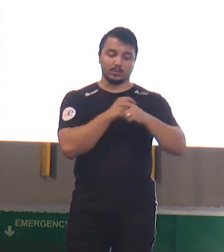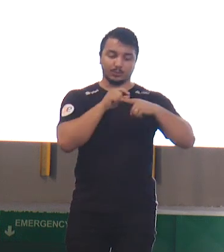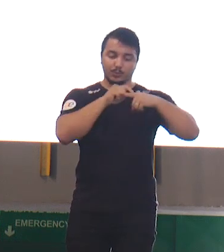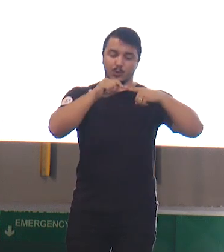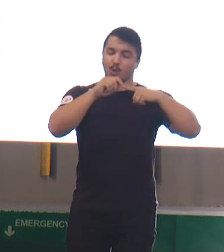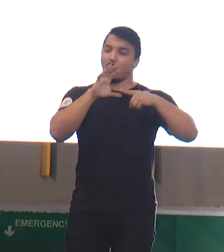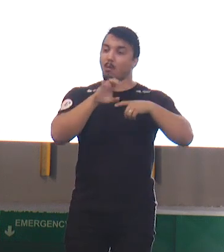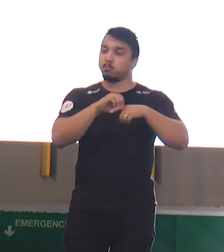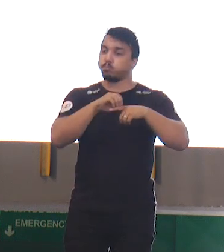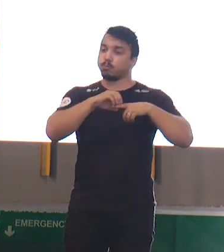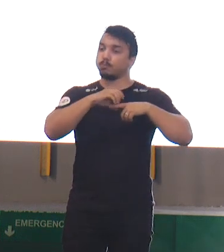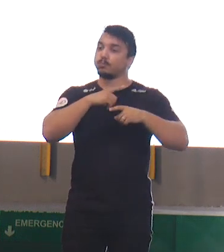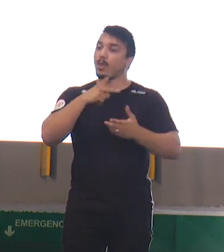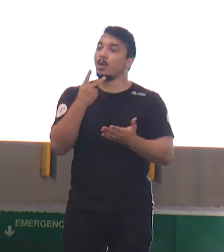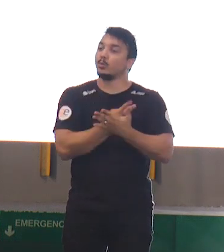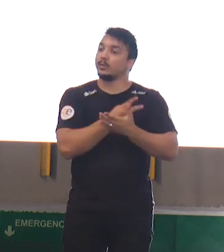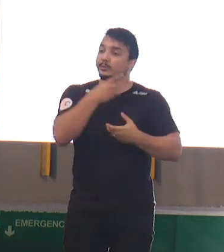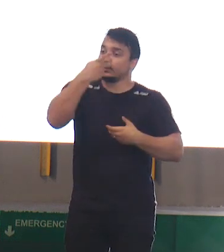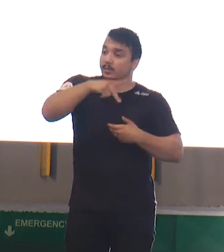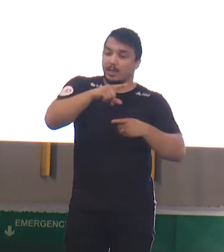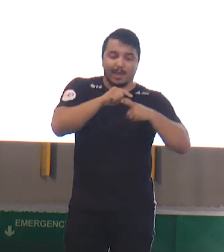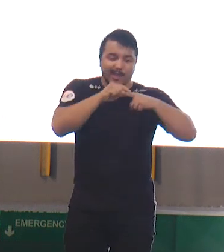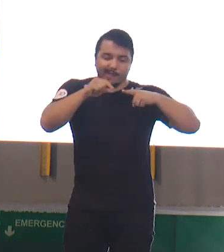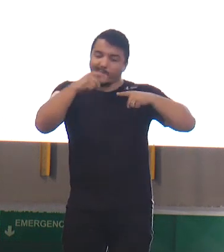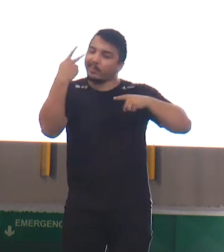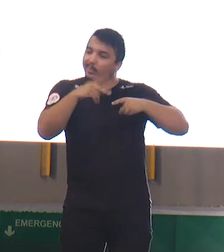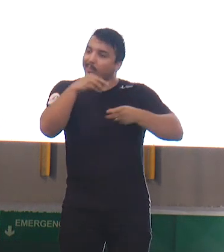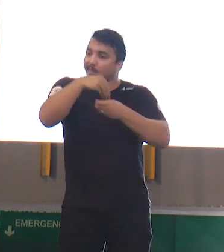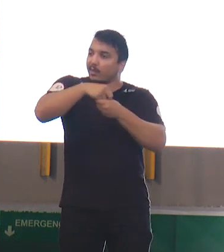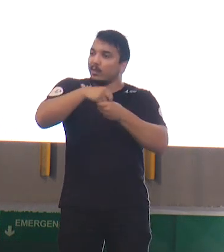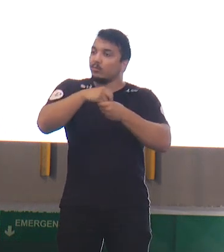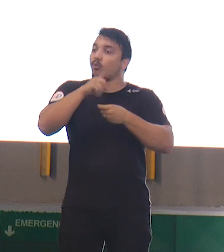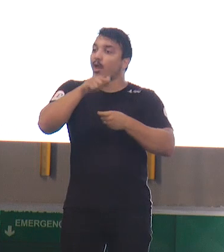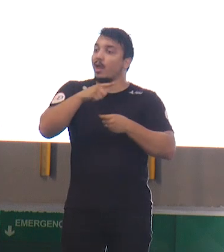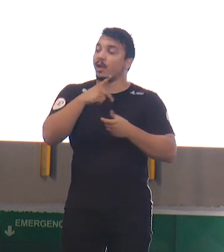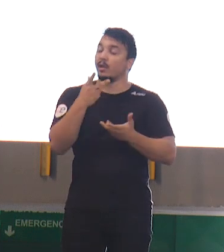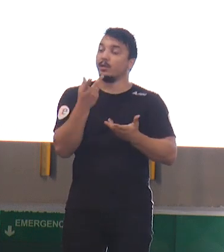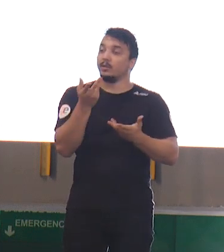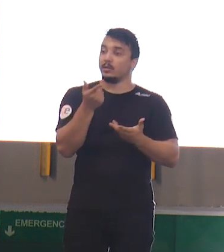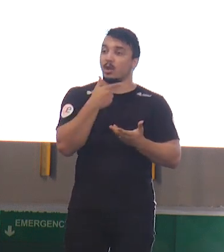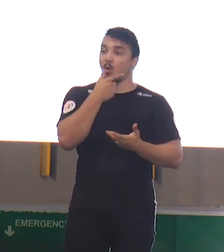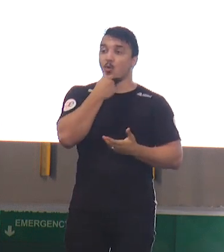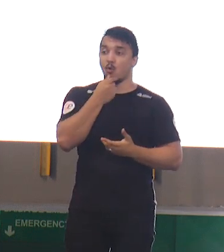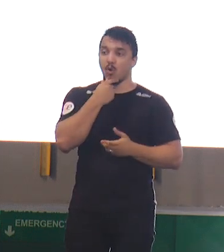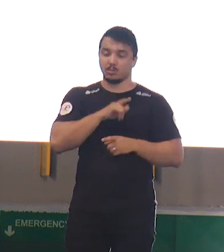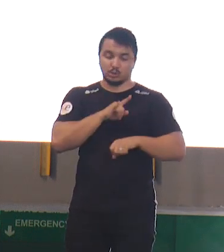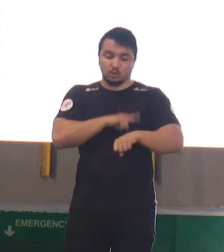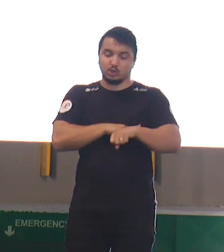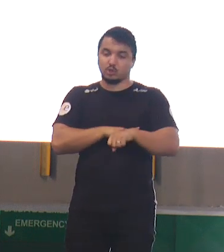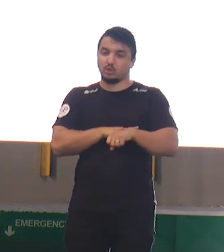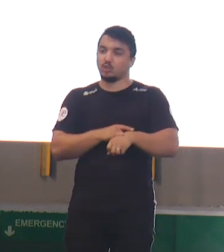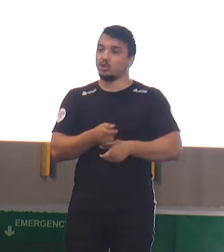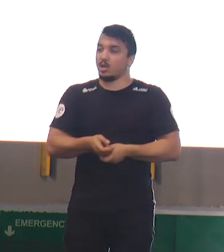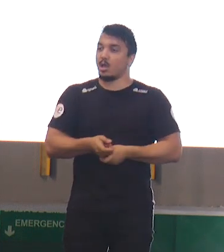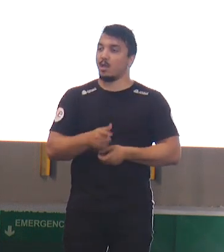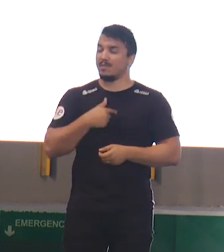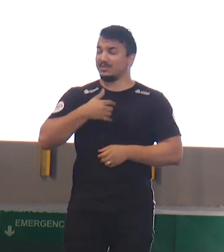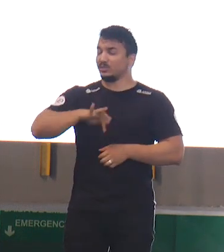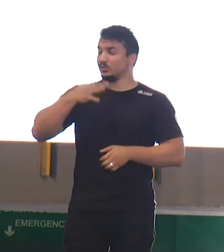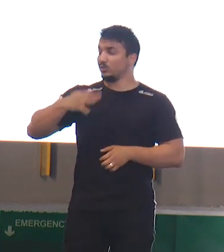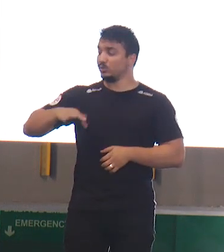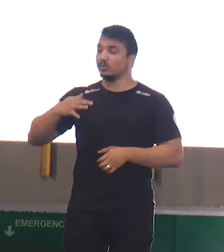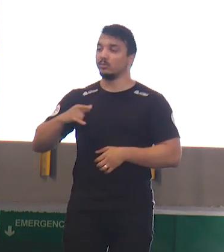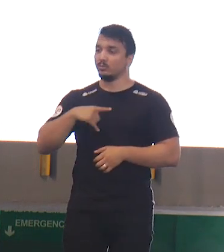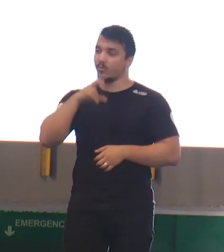e a infecção vai ser no canal da uretra, e quando o homem urina, a sensação de quê? De ardor é